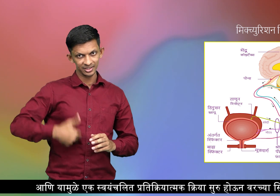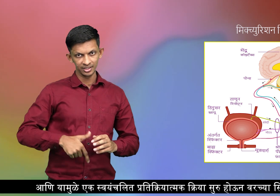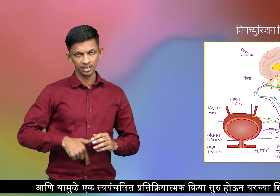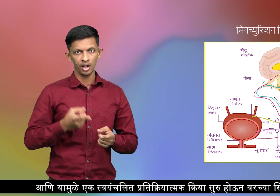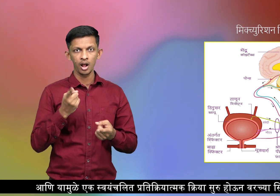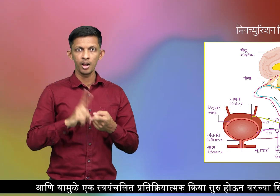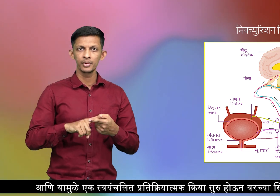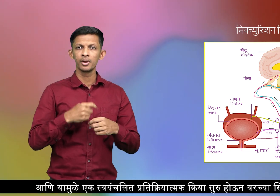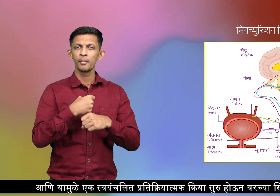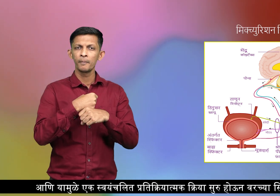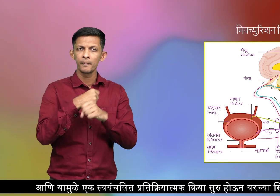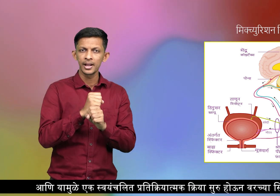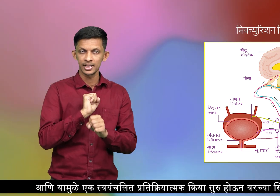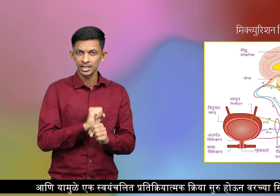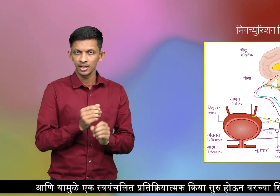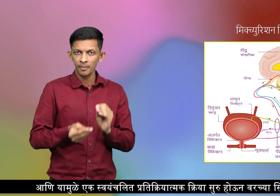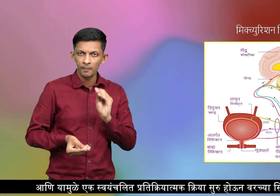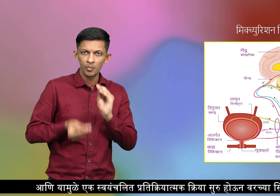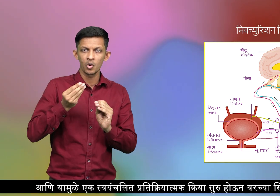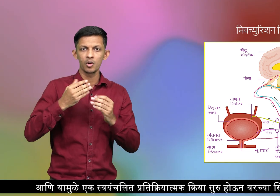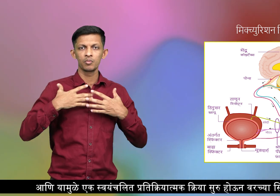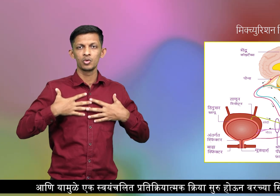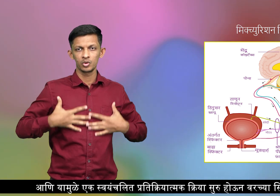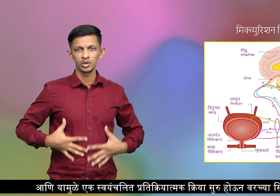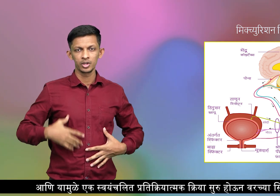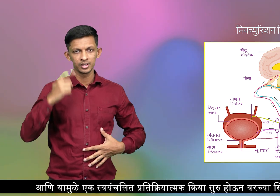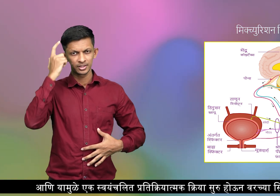प्रतिक्रियात्मक क्रिया सुरू होऊन वरच्या स्फिंक्टरचे विश्रांती होते.